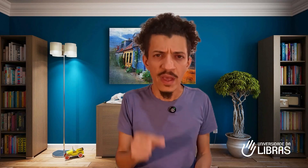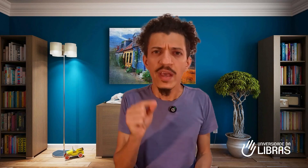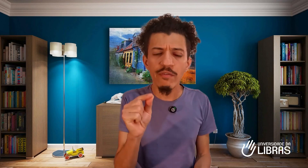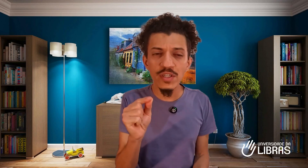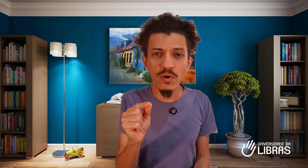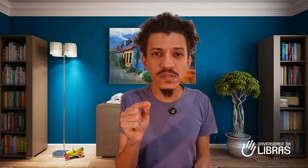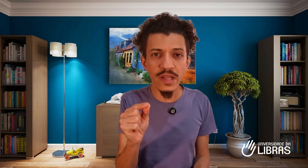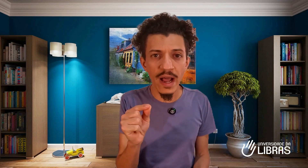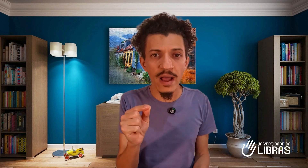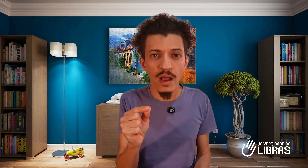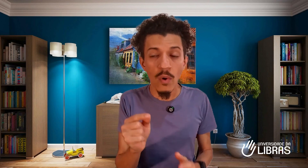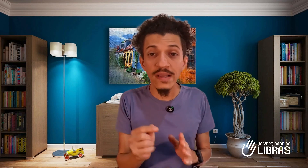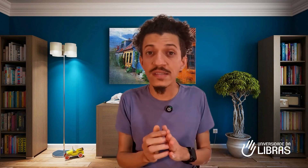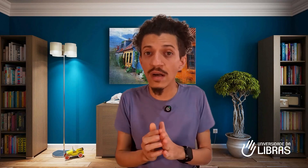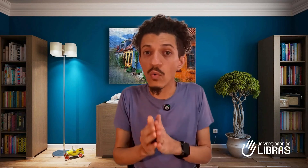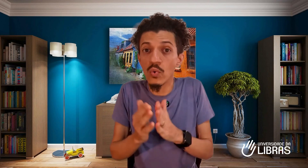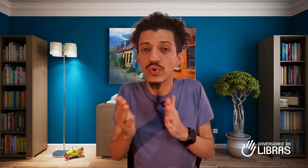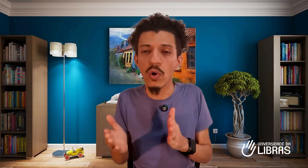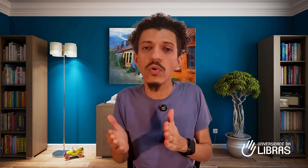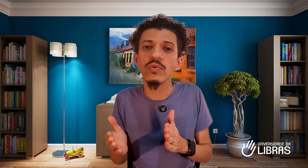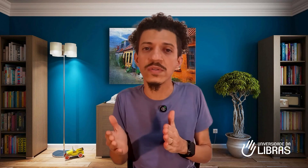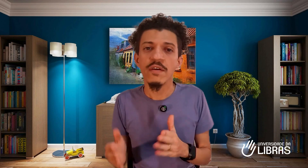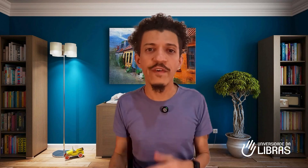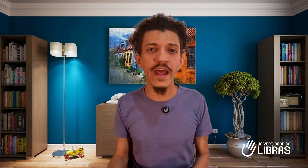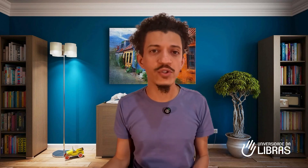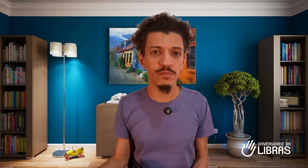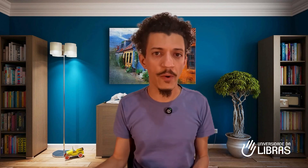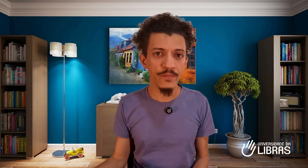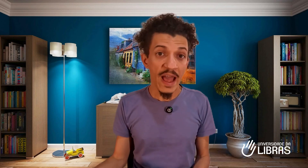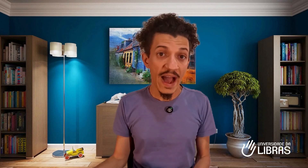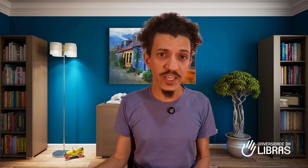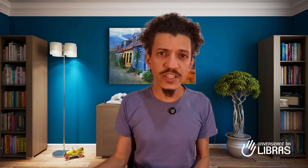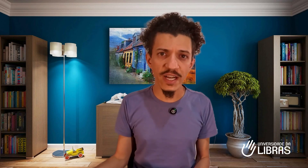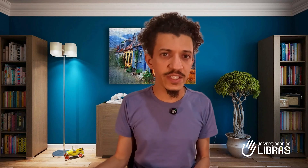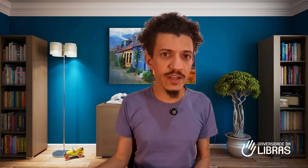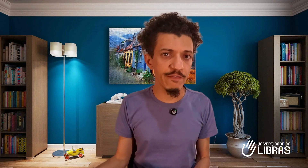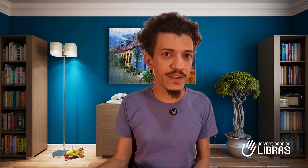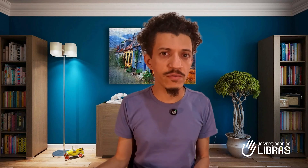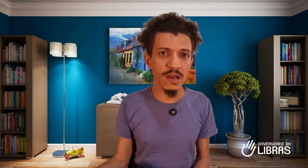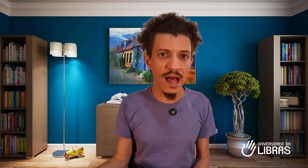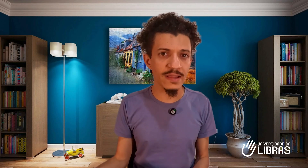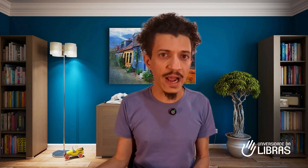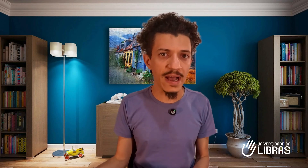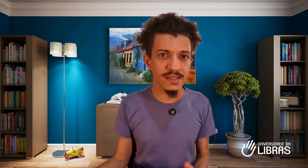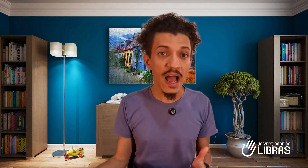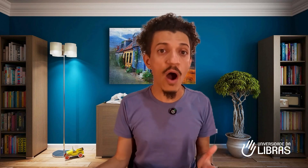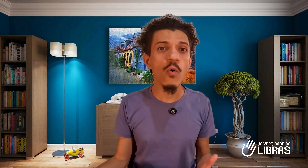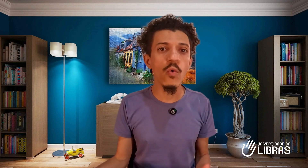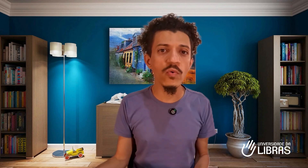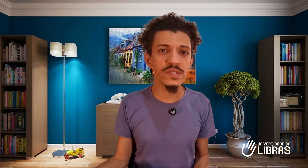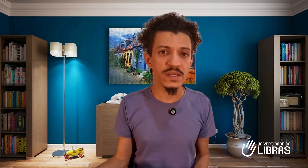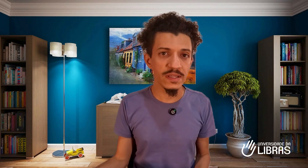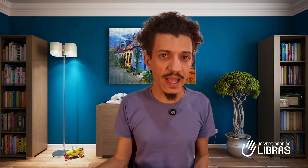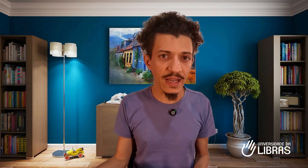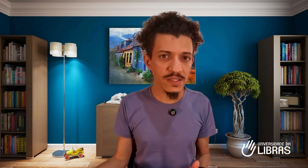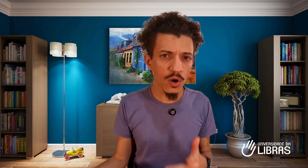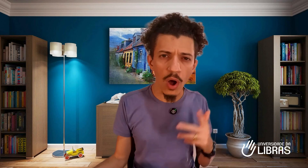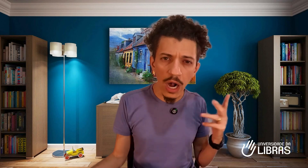vou te mostrar quais são os outros freios de mão. A gente já tinha visto lá atrás alguns deles, logo que a